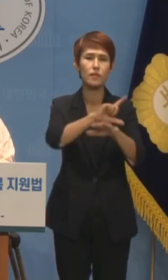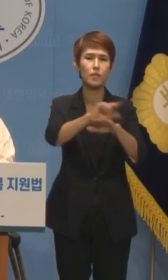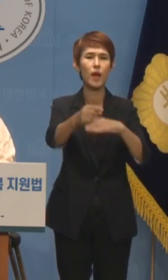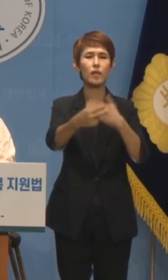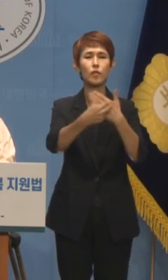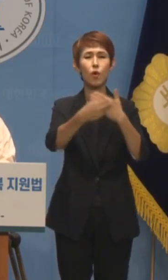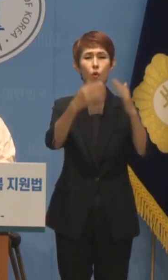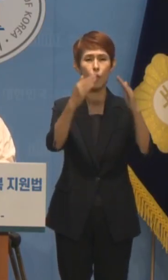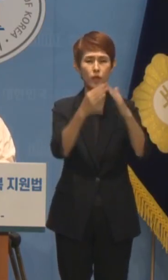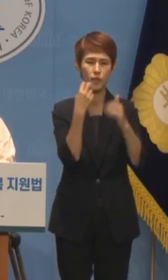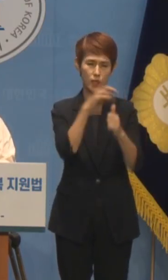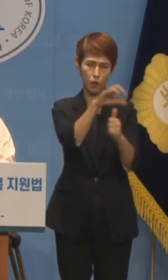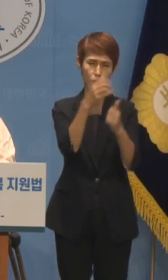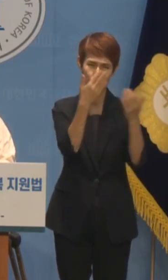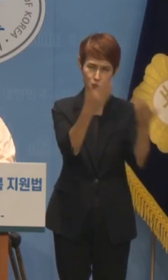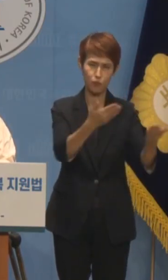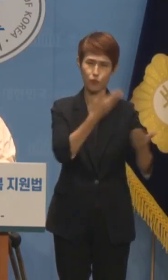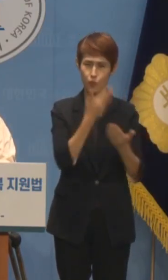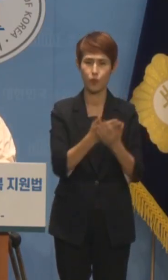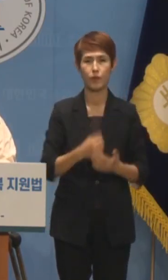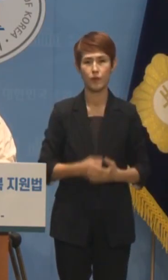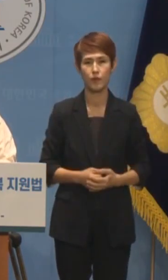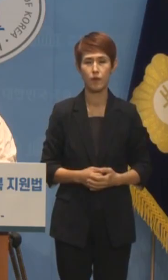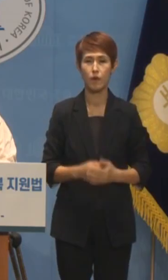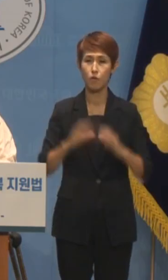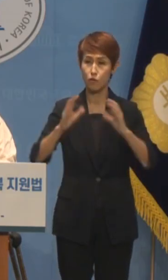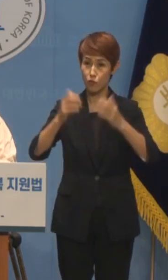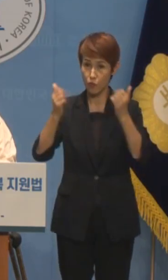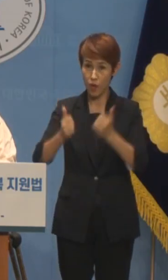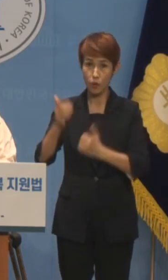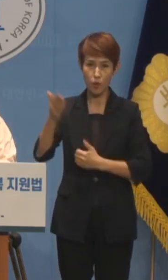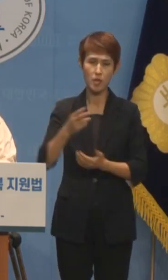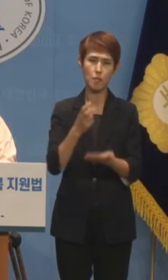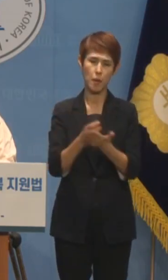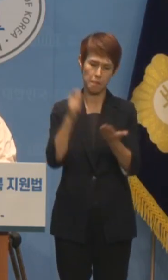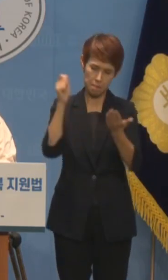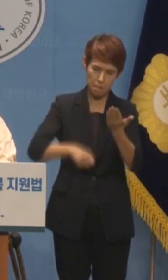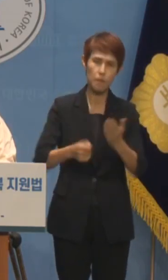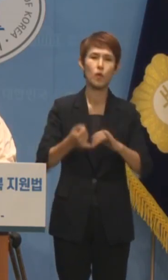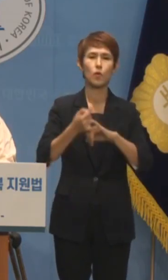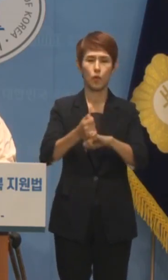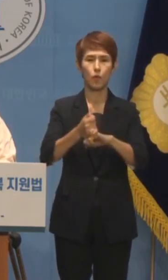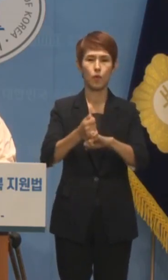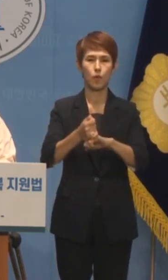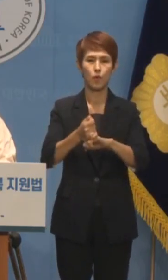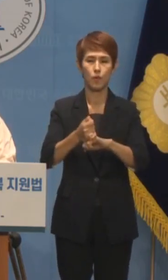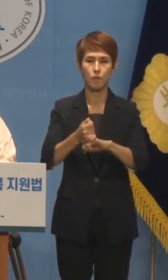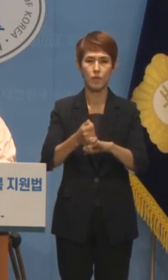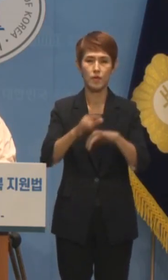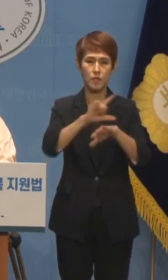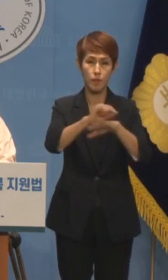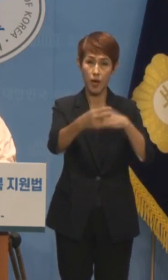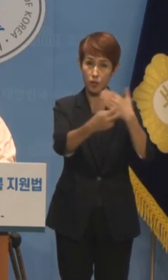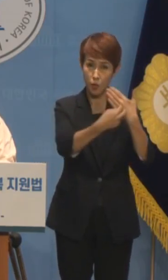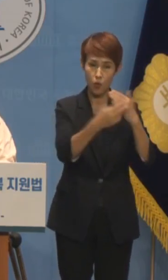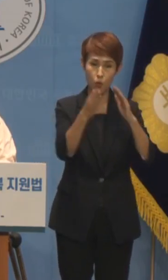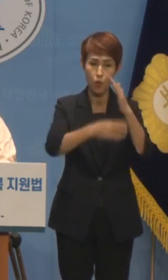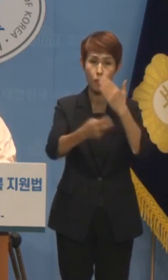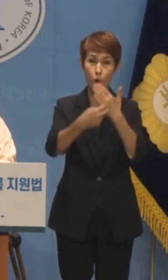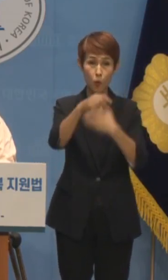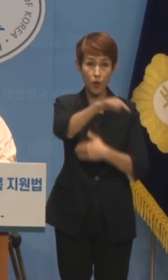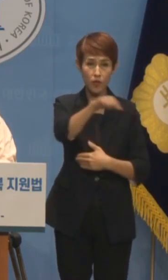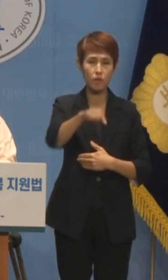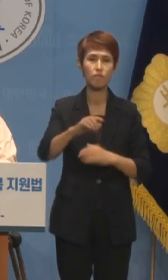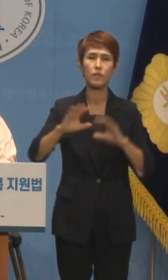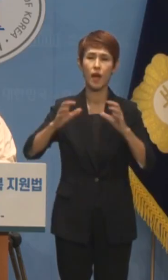지방의료원을 지키는 것입니다. 국회에서도 이 법안을 조속히 통과시켜 지방의료원 등 공공병원이 국가적